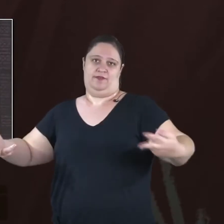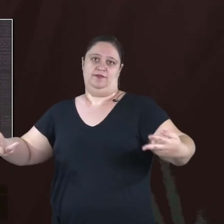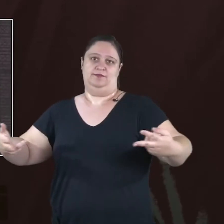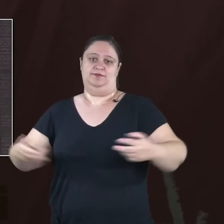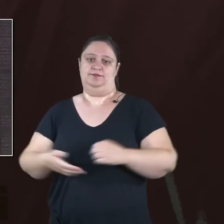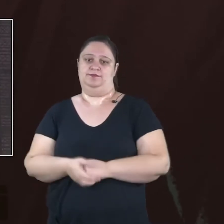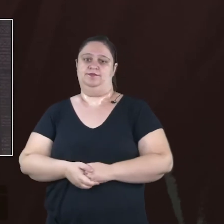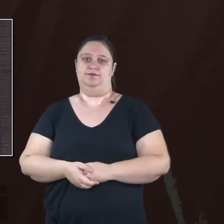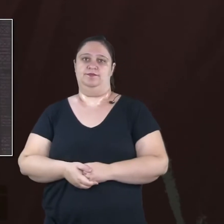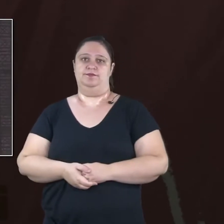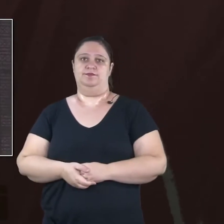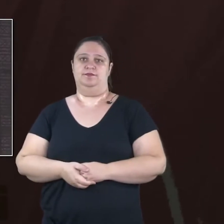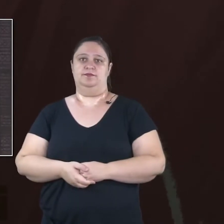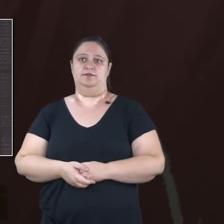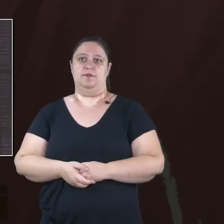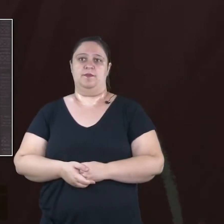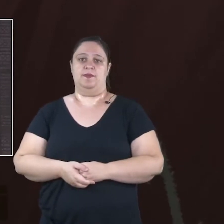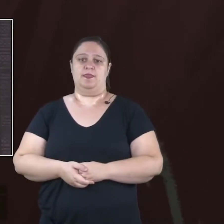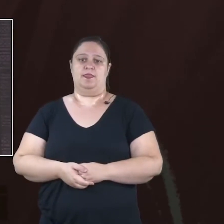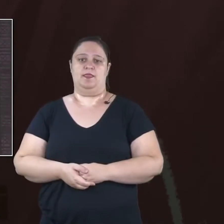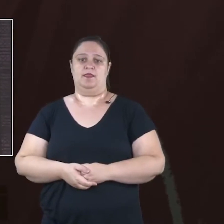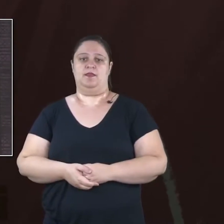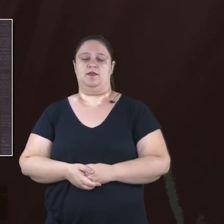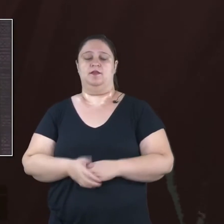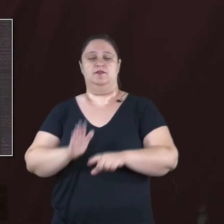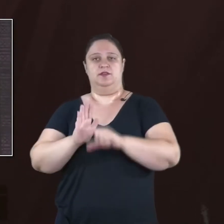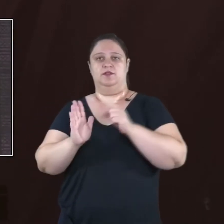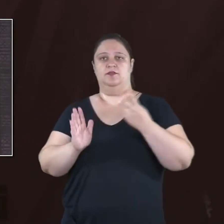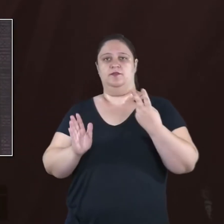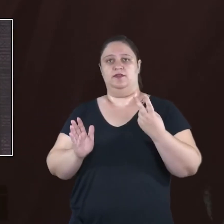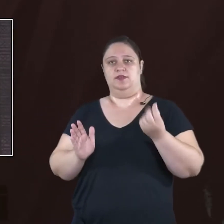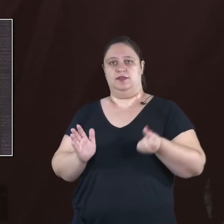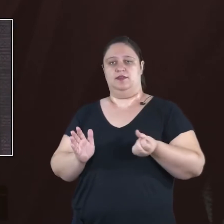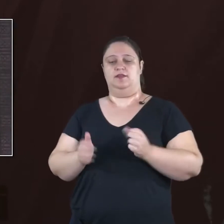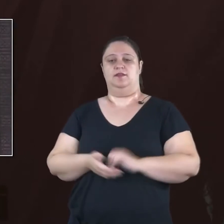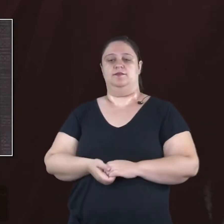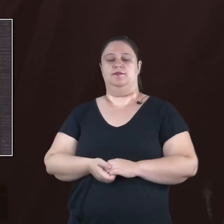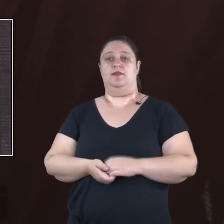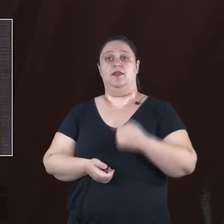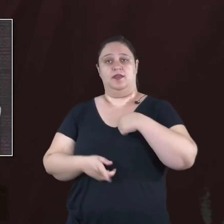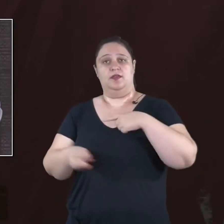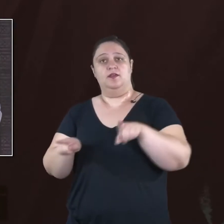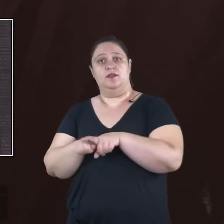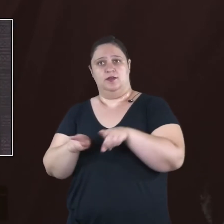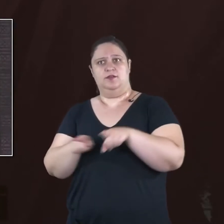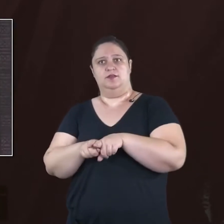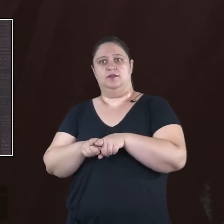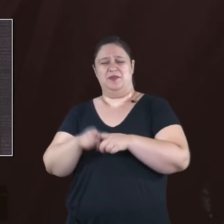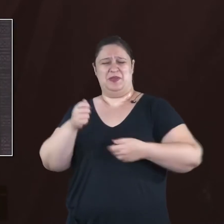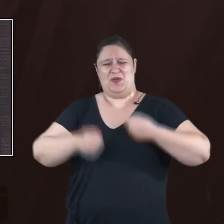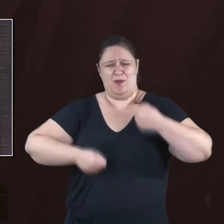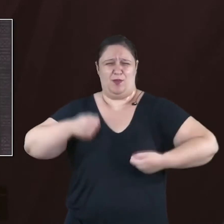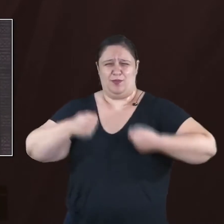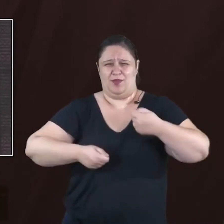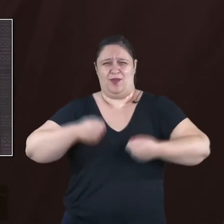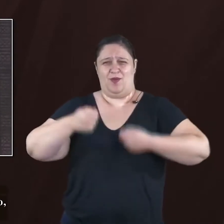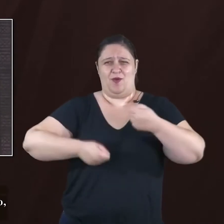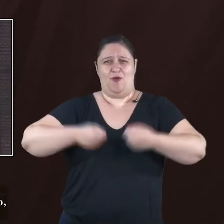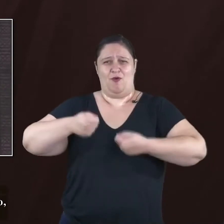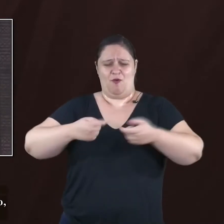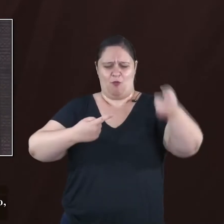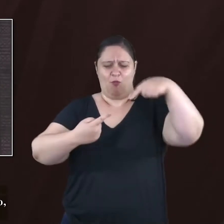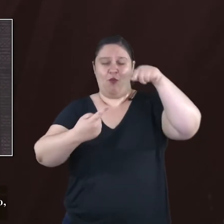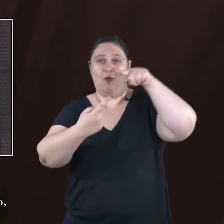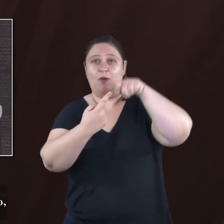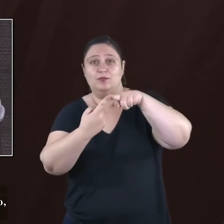tudo. Vou só ler o finalzinho. Assim, versículo 26. Assim corro também eu, não sem meta, assim luto, não como desferindo golpes no